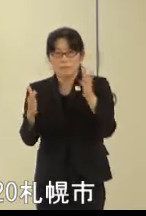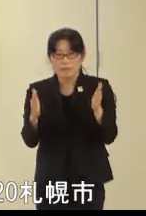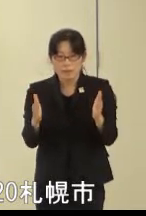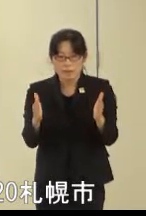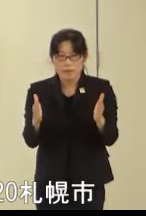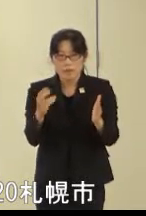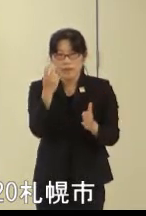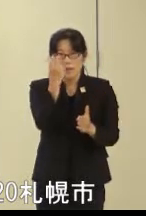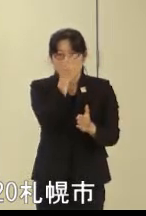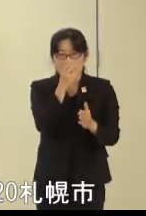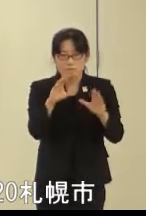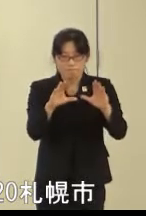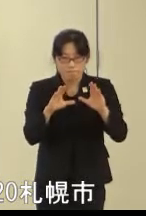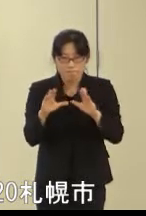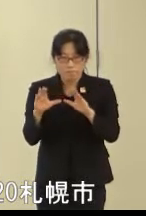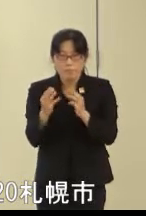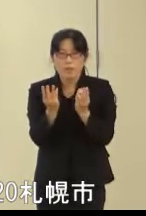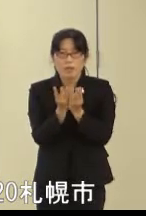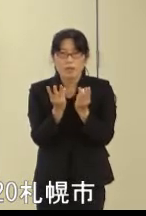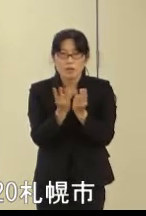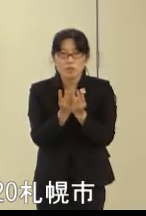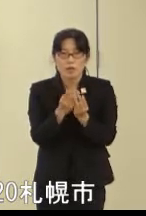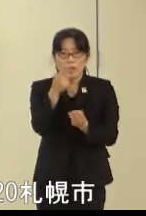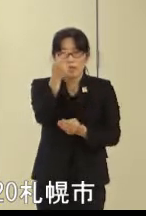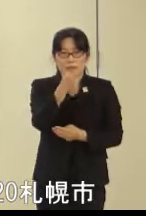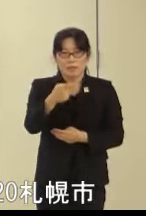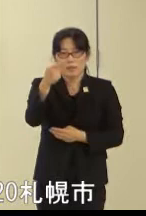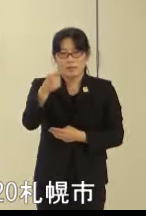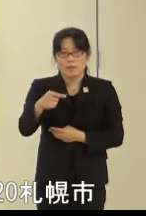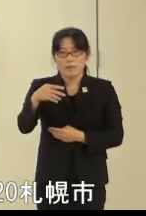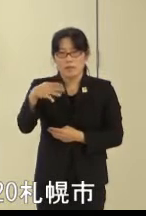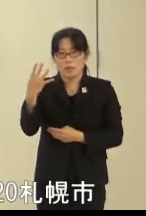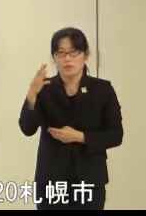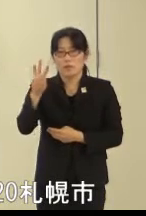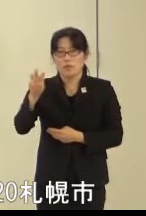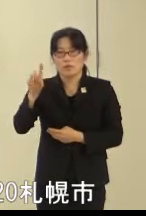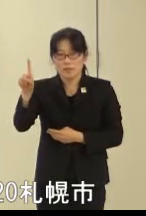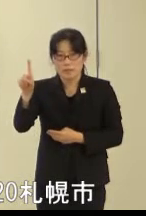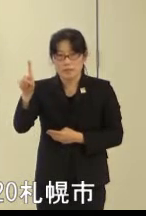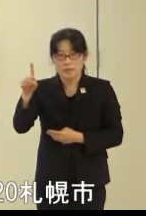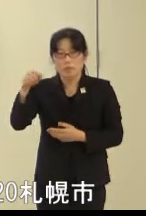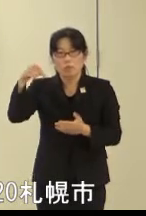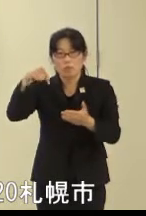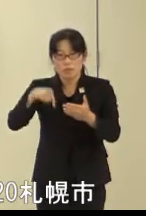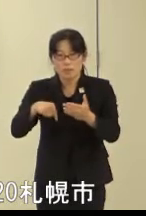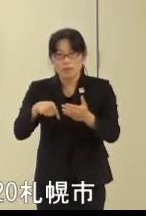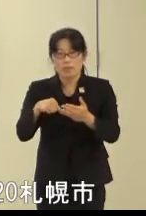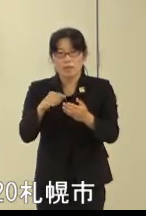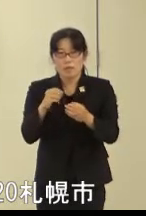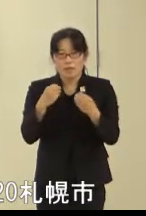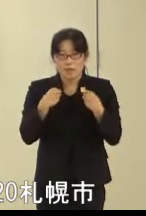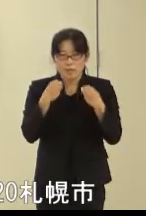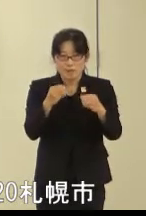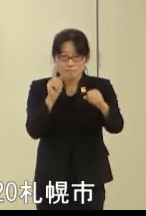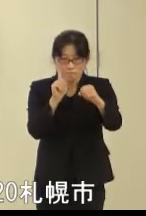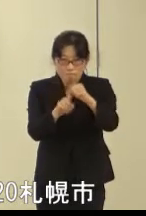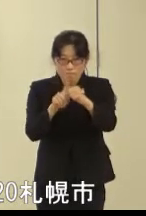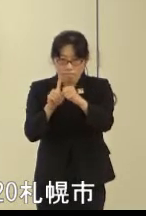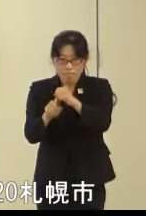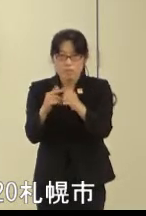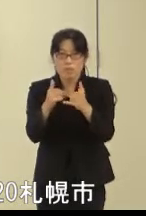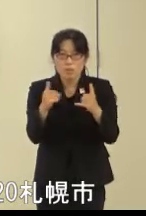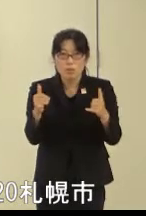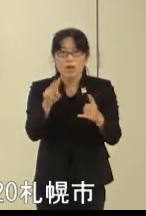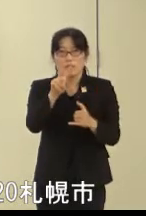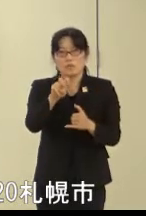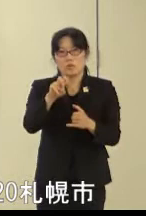も検査数は一1431件そのうち妖精の確認をされた方